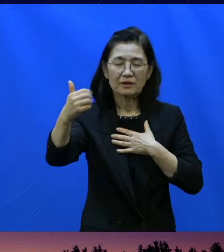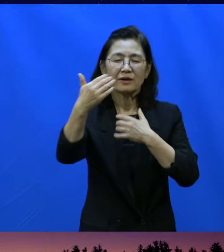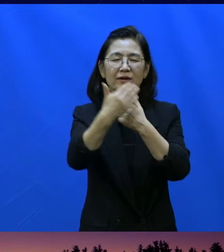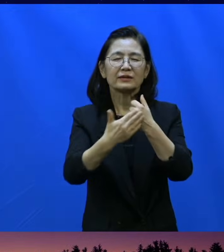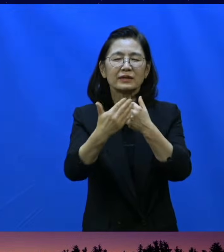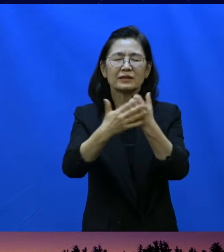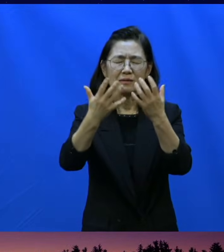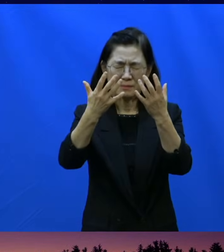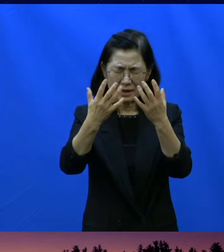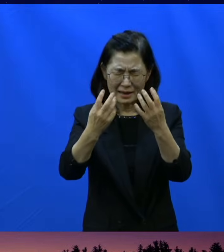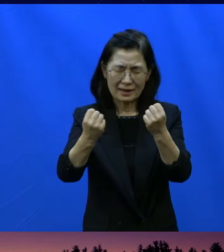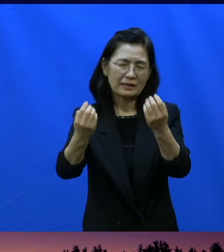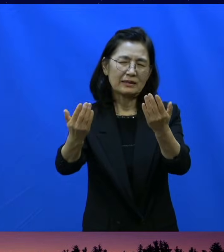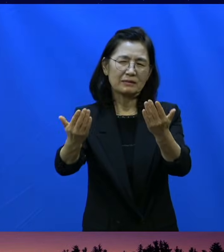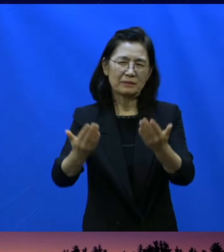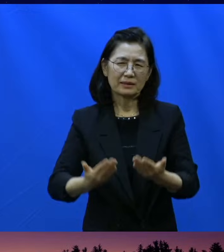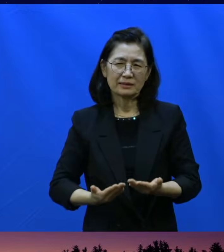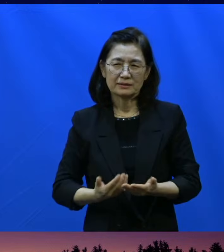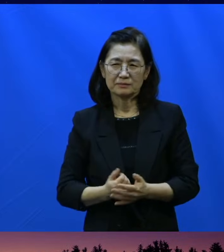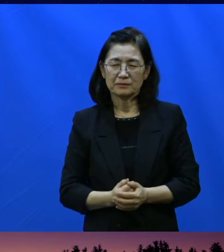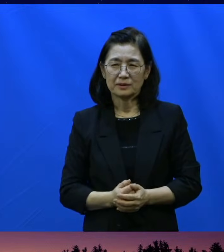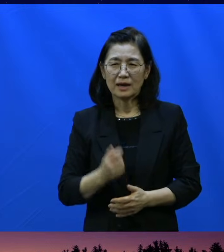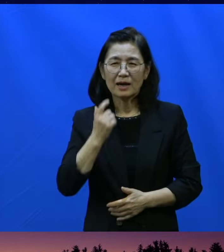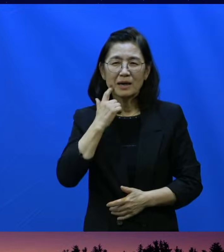목회를 하는 동안에는 하여튼 은혜.